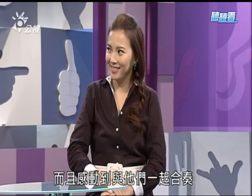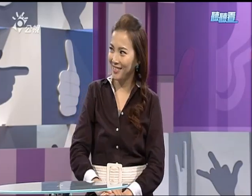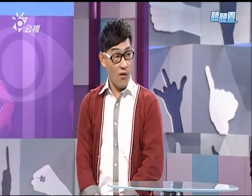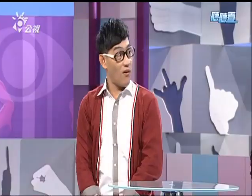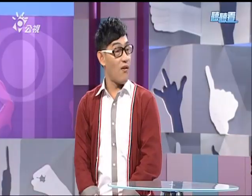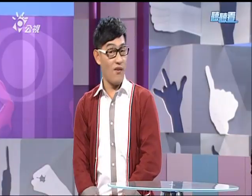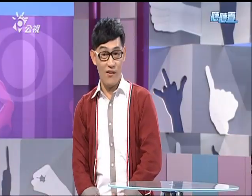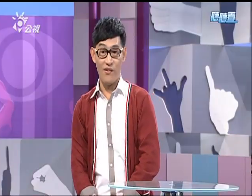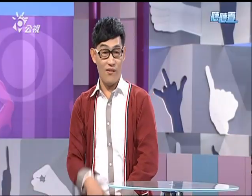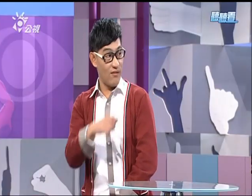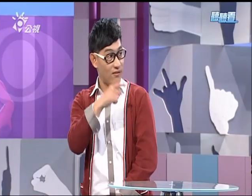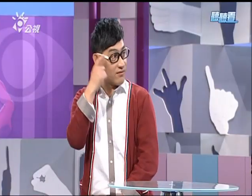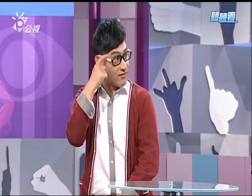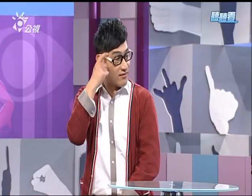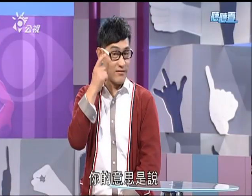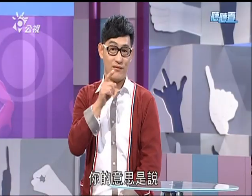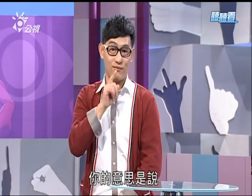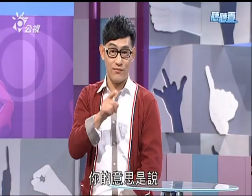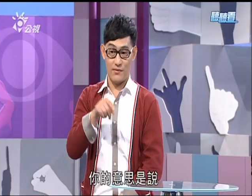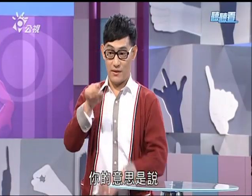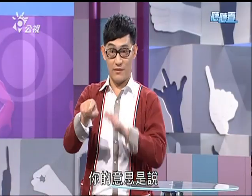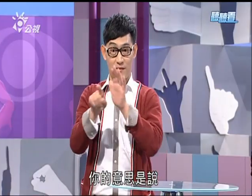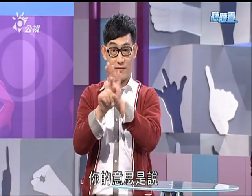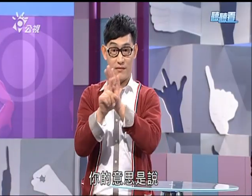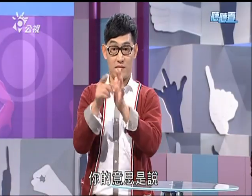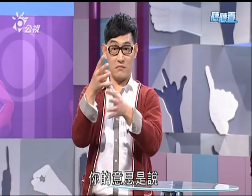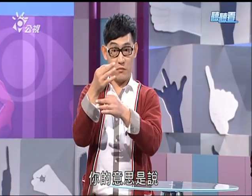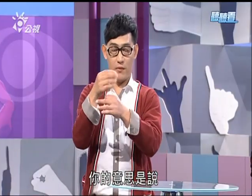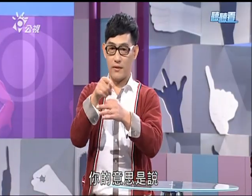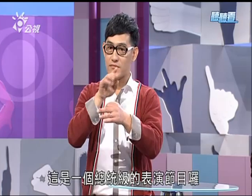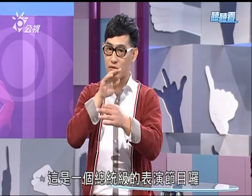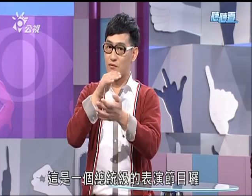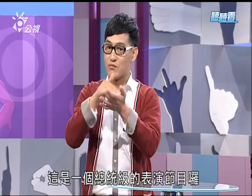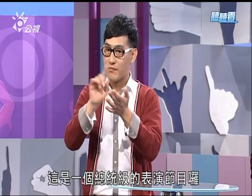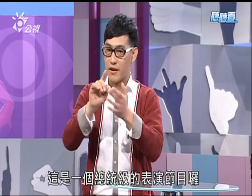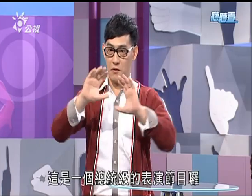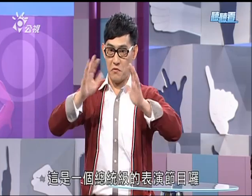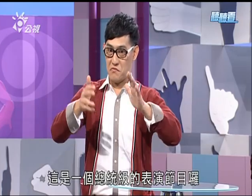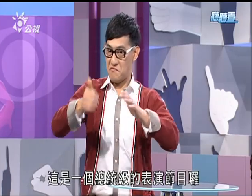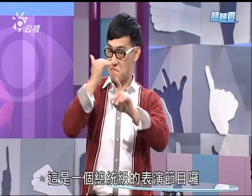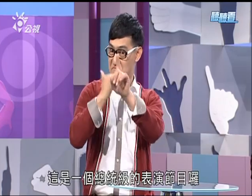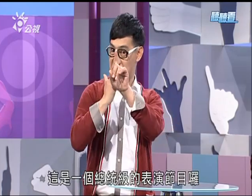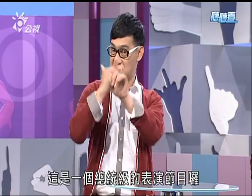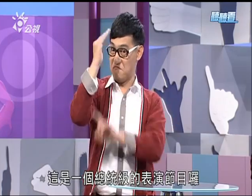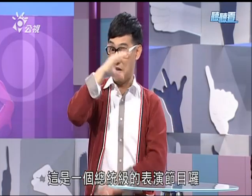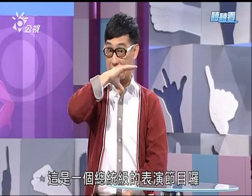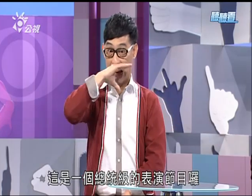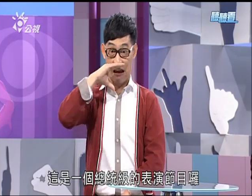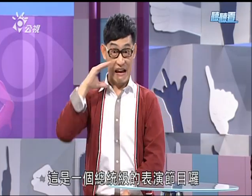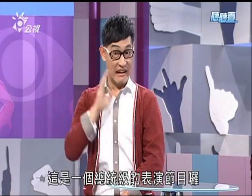哦，你的意思是说这是一个总统级的表演节目咯？